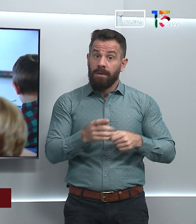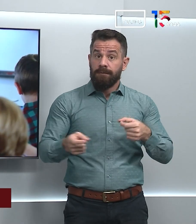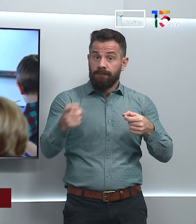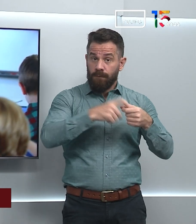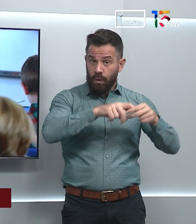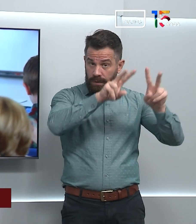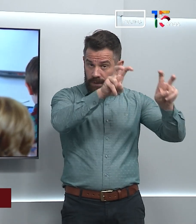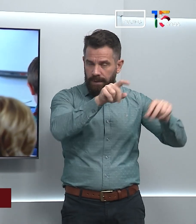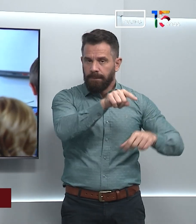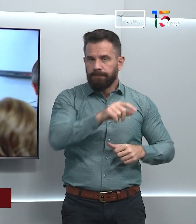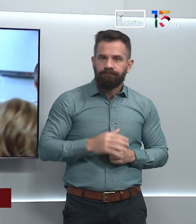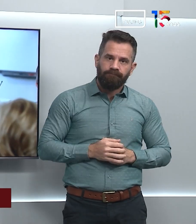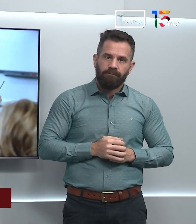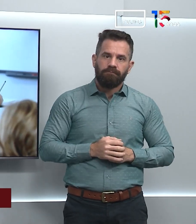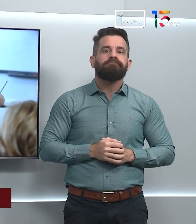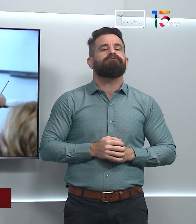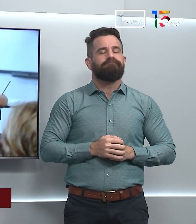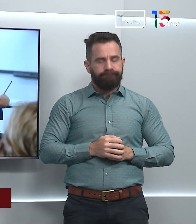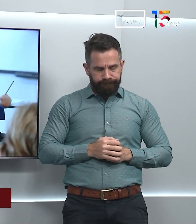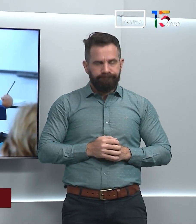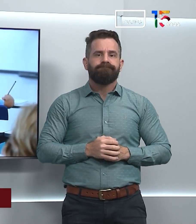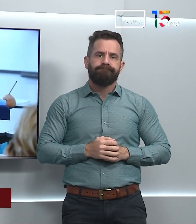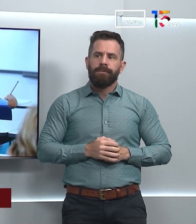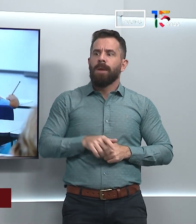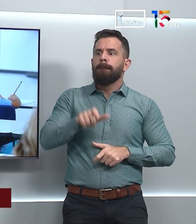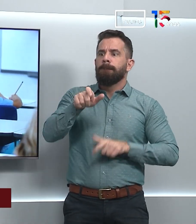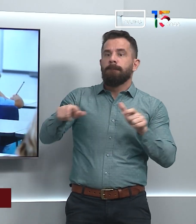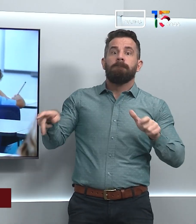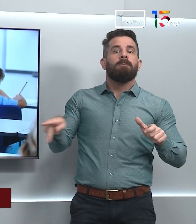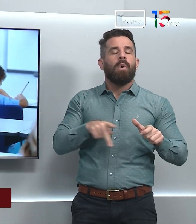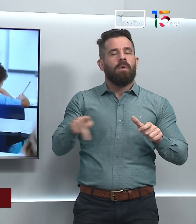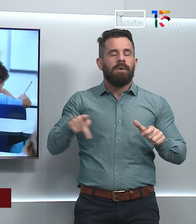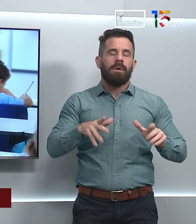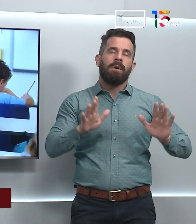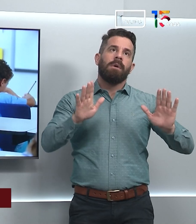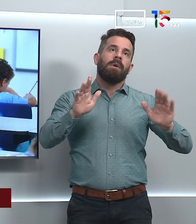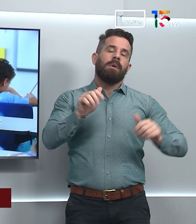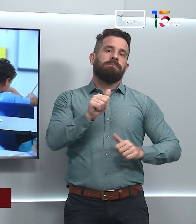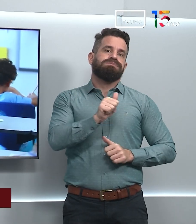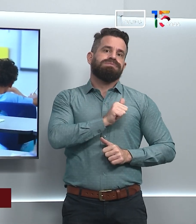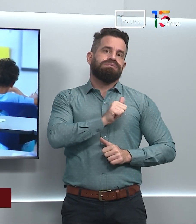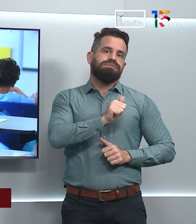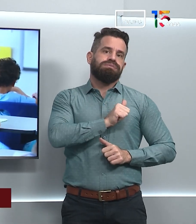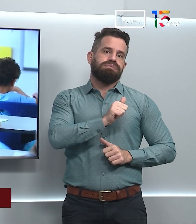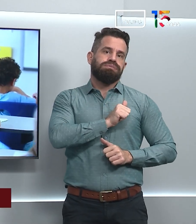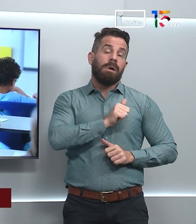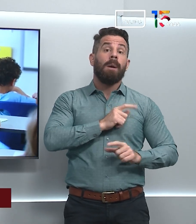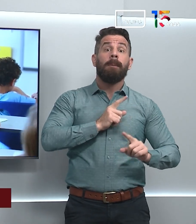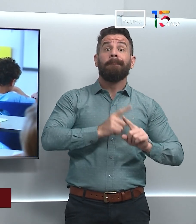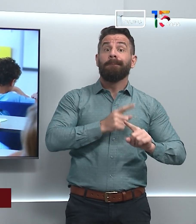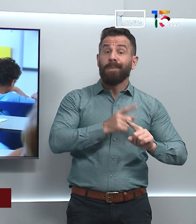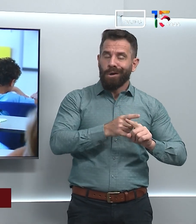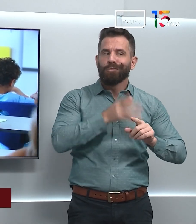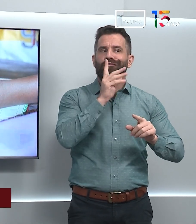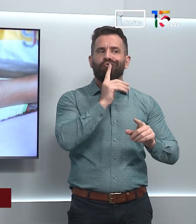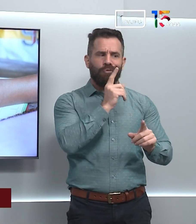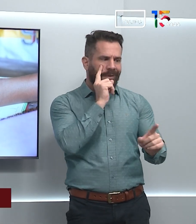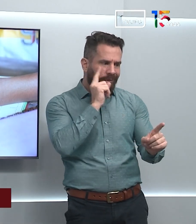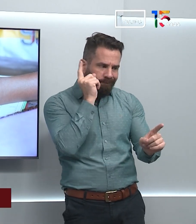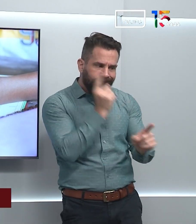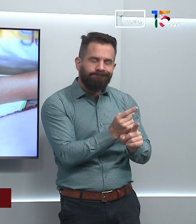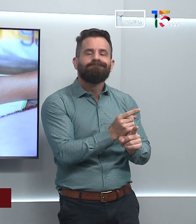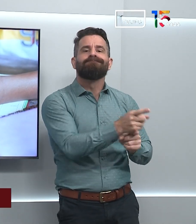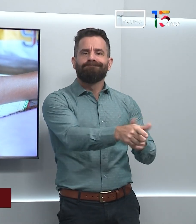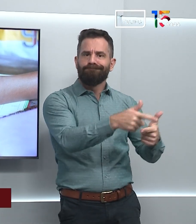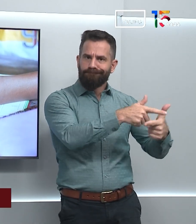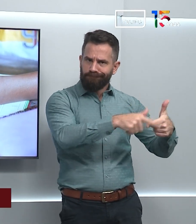Os educadores agradecem, dizem que a medida vai combater um problema que vem sendo identificado há anos.